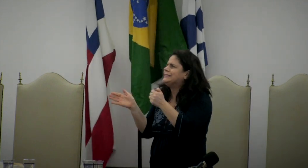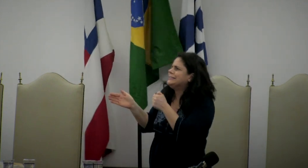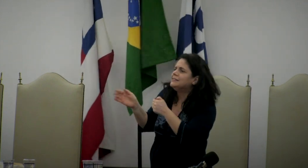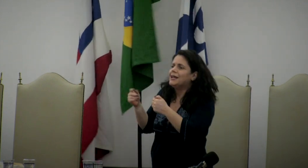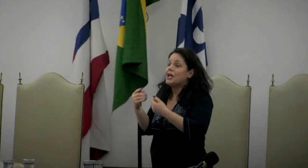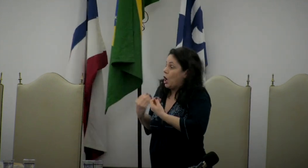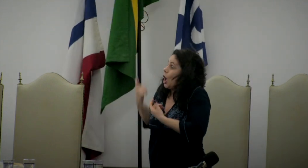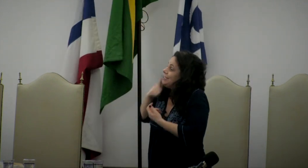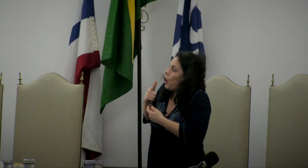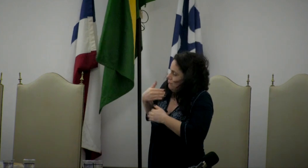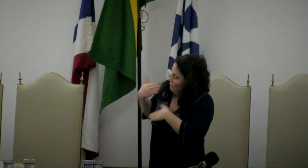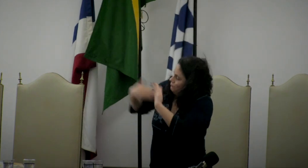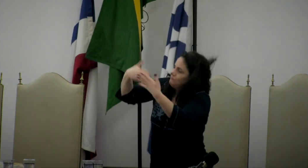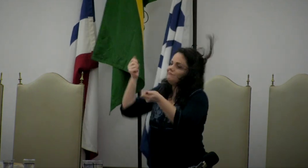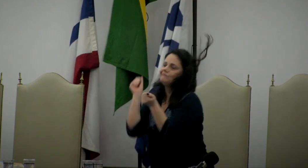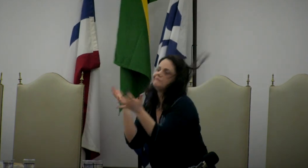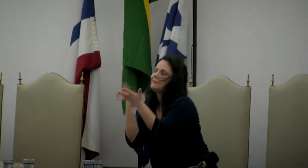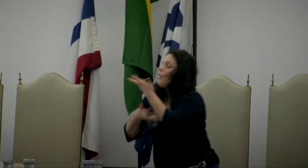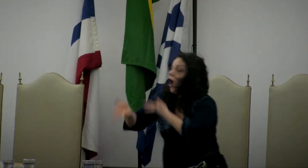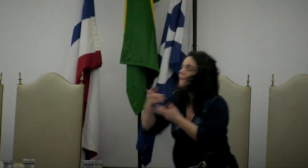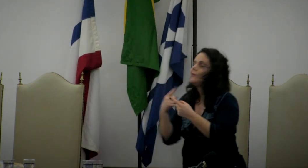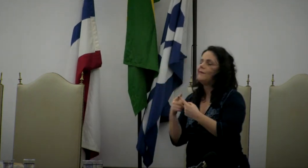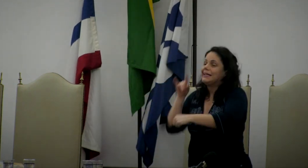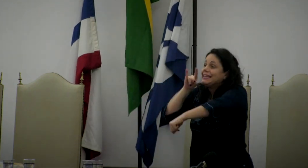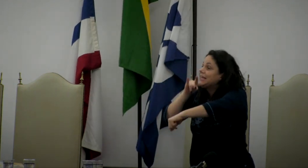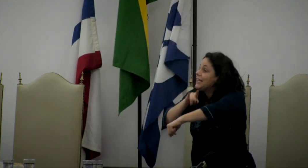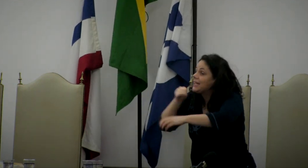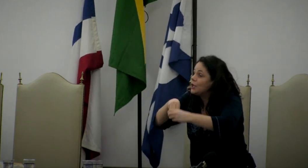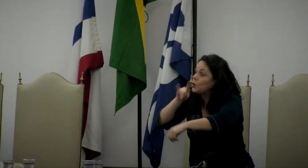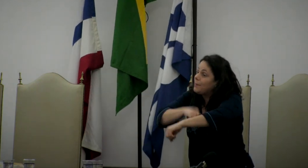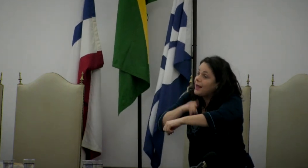um trabalho com oralização, mas nós temos registros no